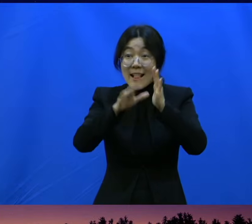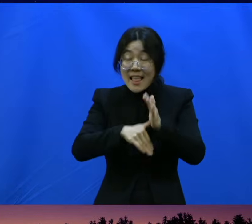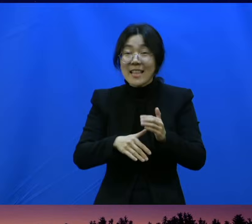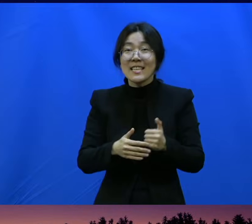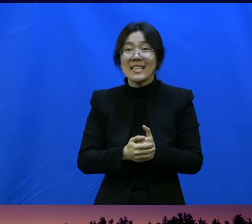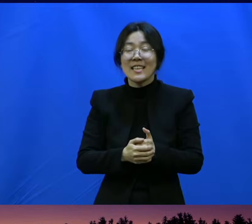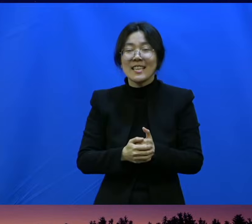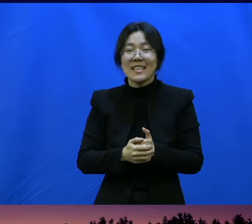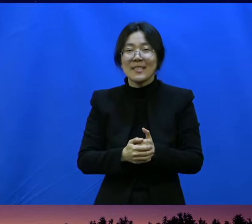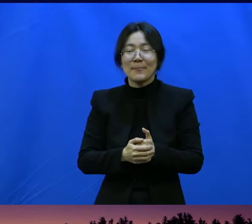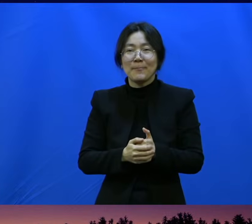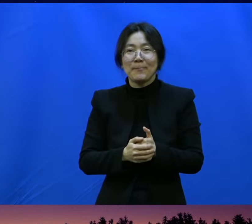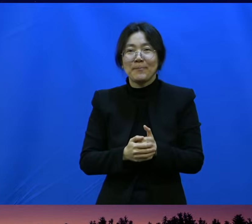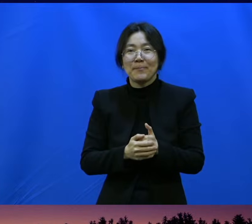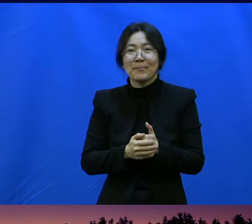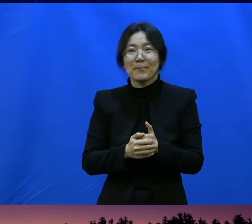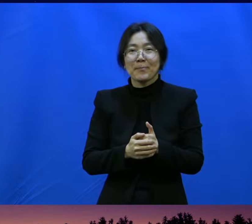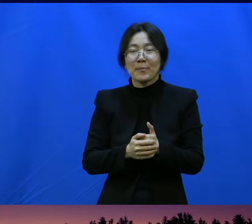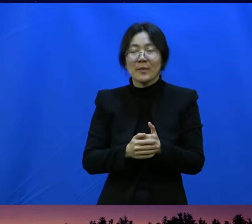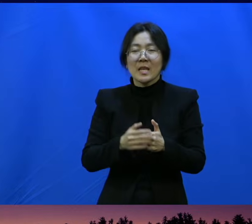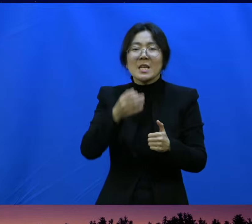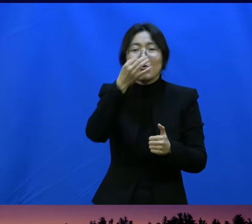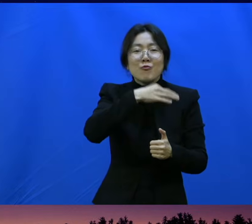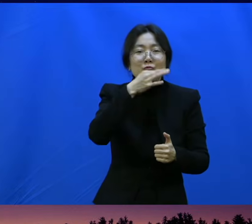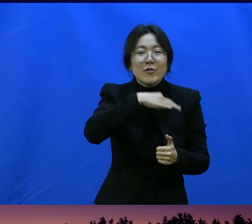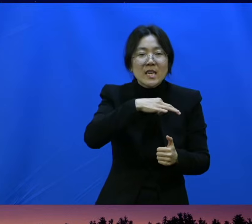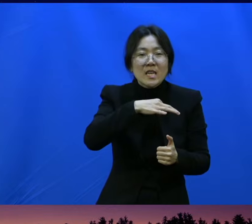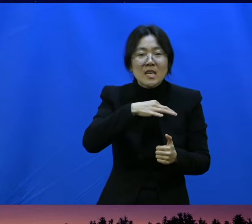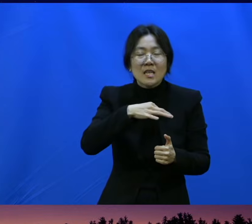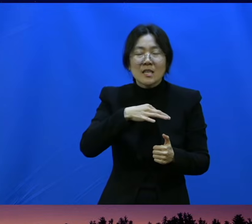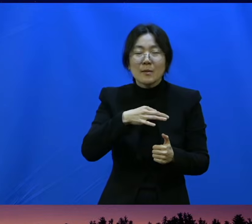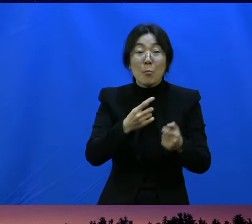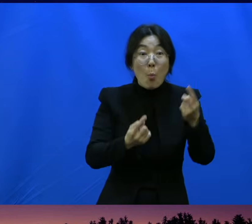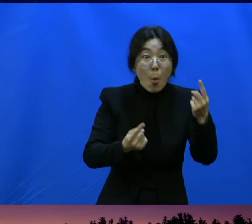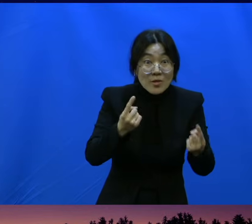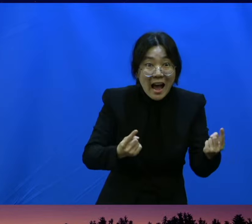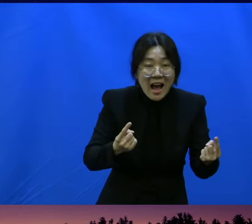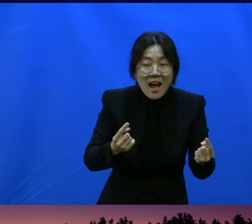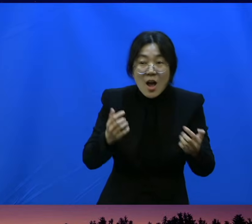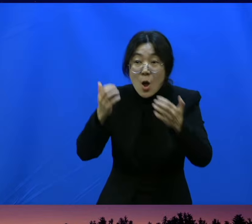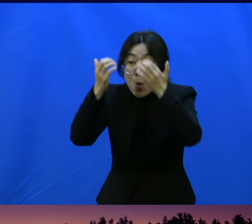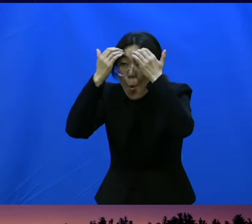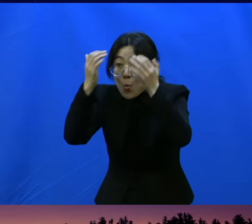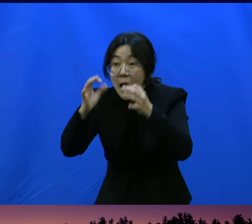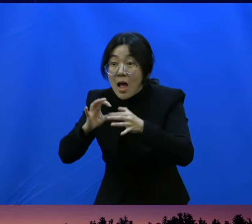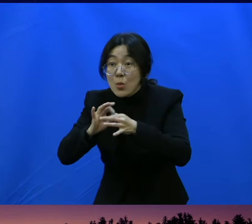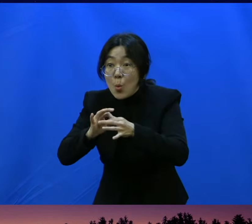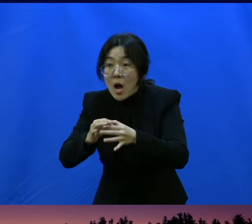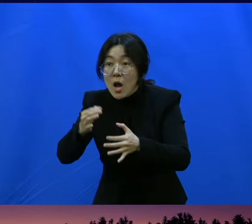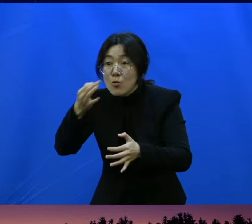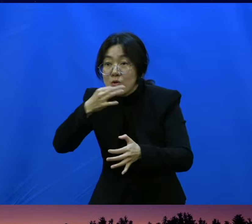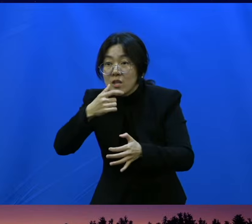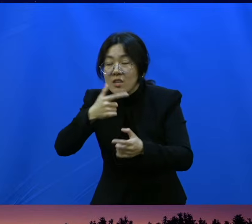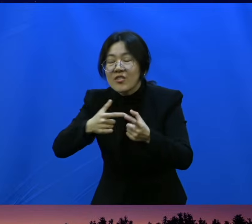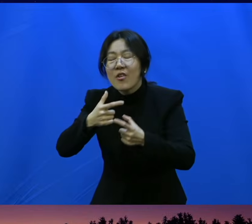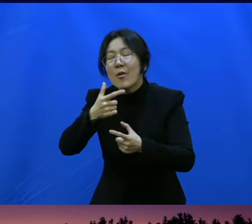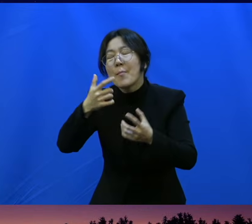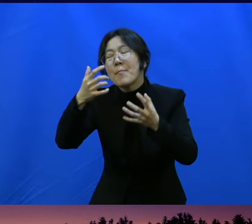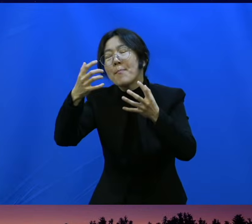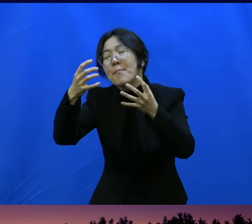그럴 수가 없어요. 그런데 이 고난의 순간에, 이 고난을 통해 하는 일이 참 많아요. 너무 많아요.